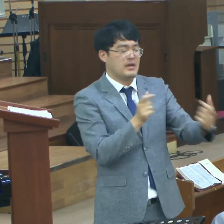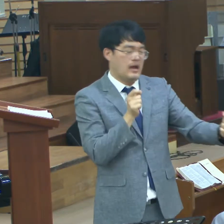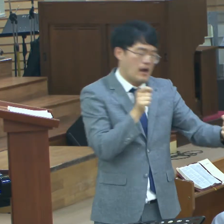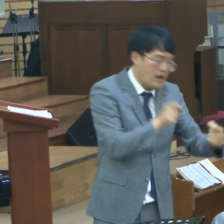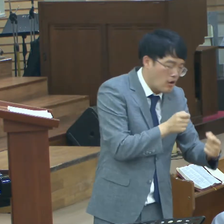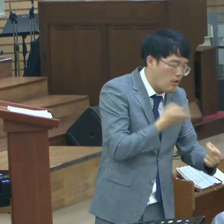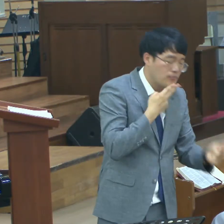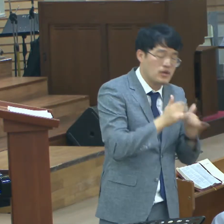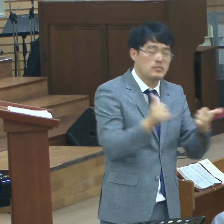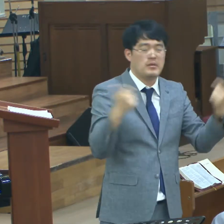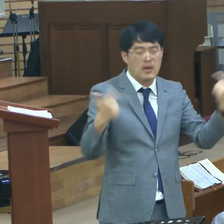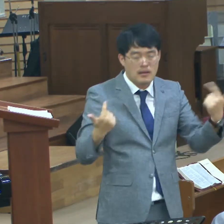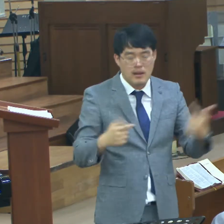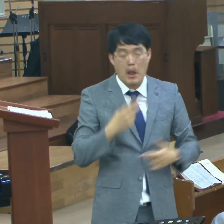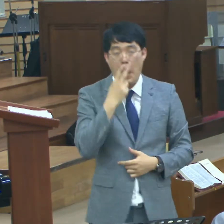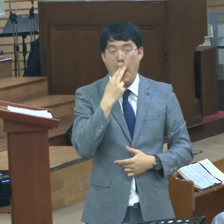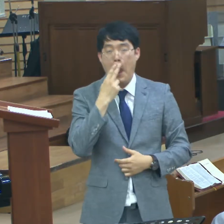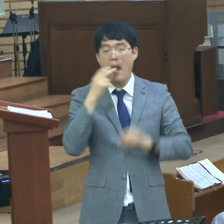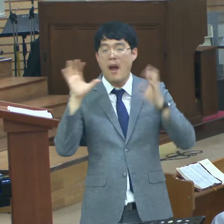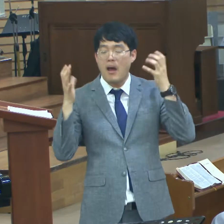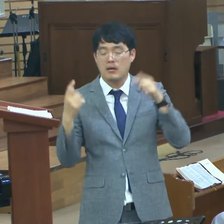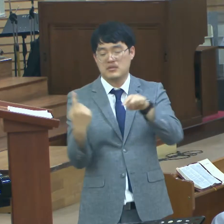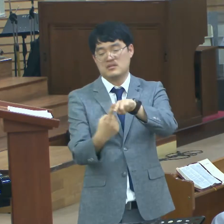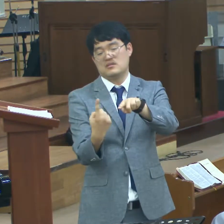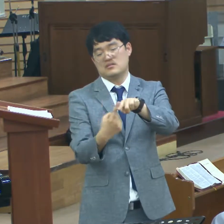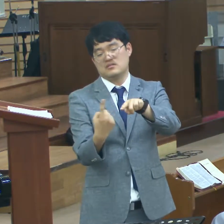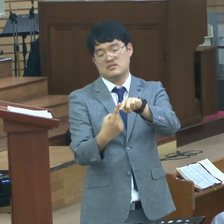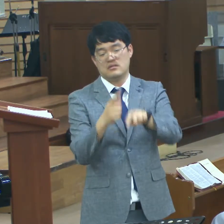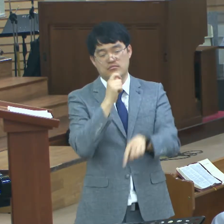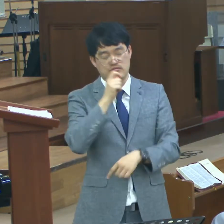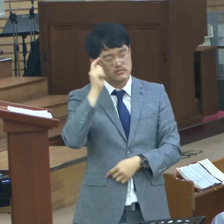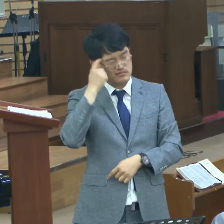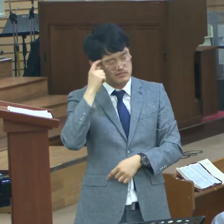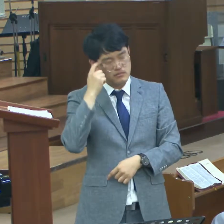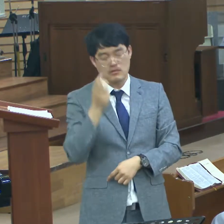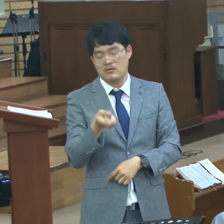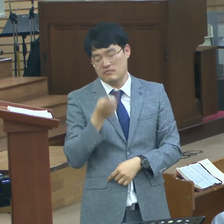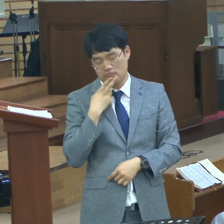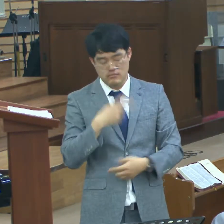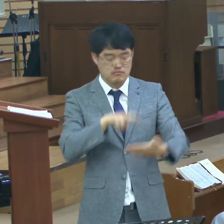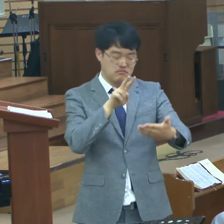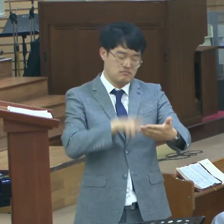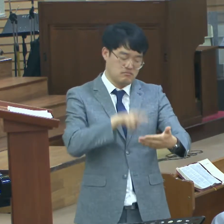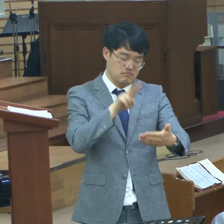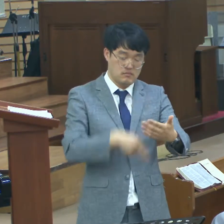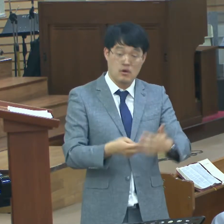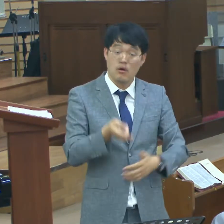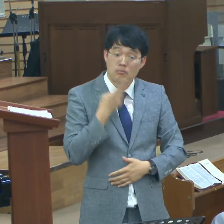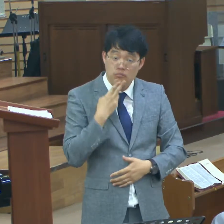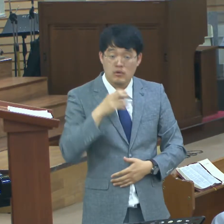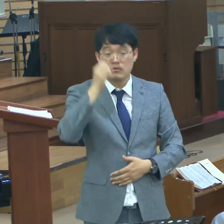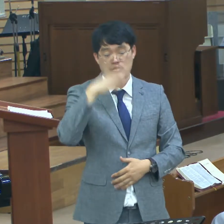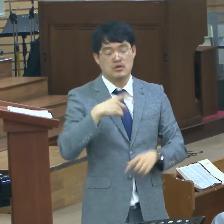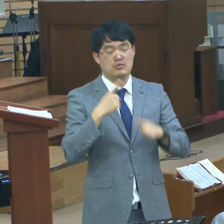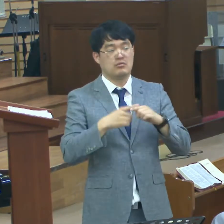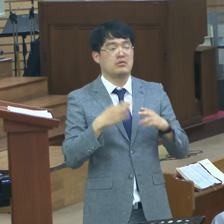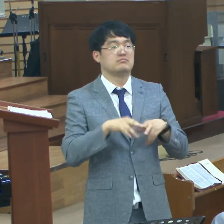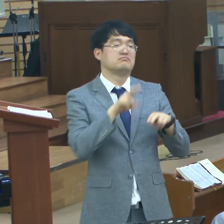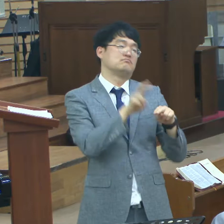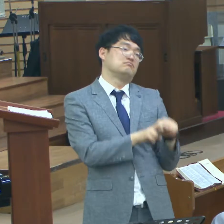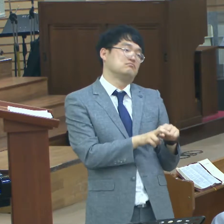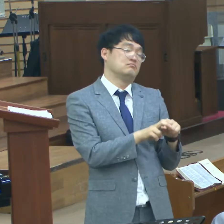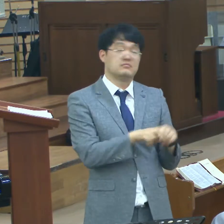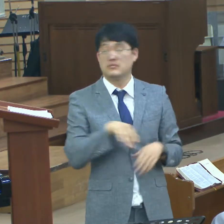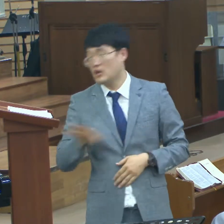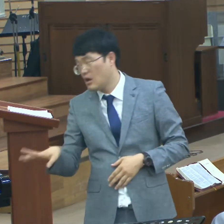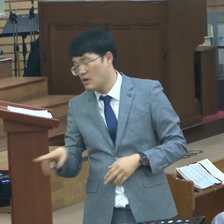맨날 어린아이. 매일 묵상도 안 해. 읽지도 않아. 그리고 교회에 오래만 다녀요. 그런데 말하는 거